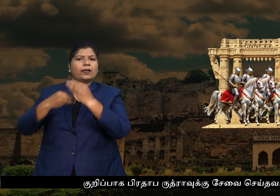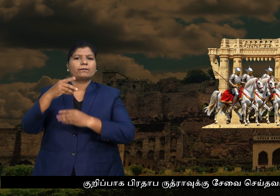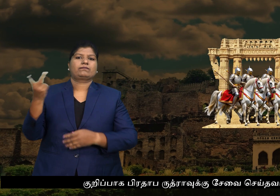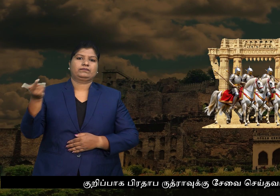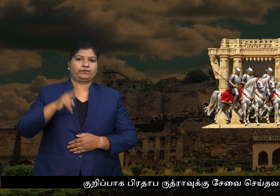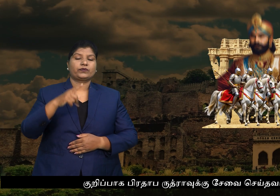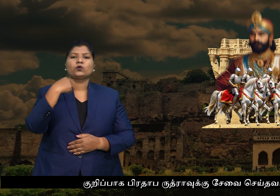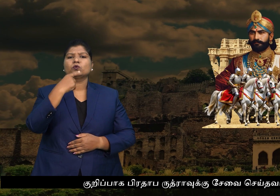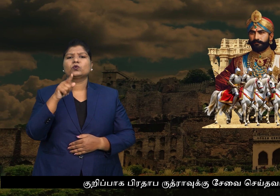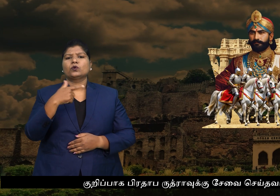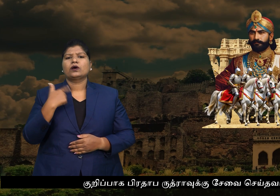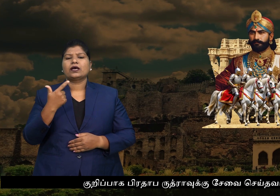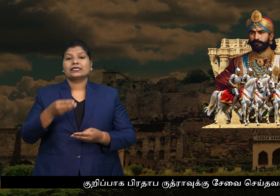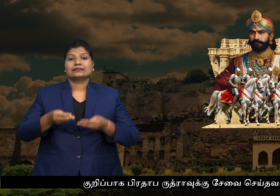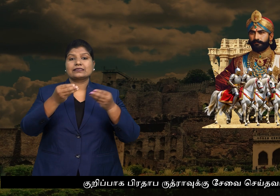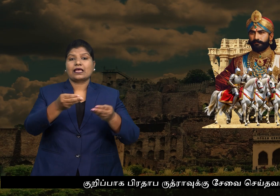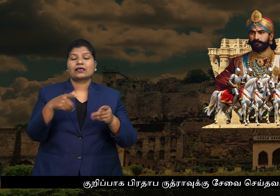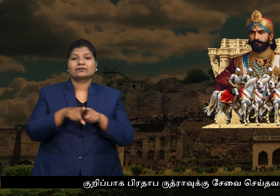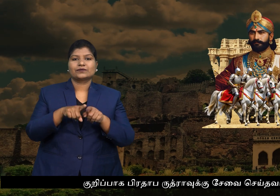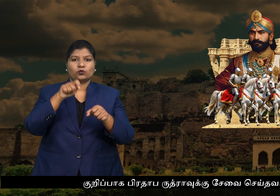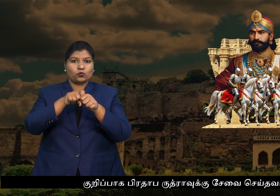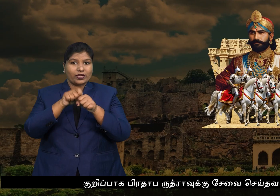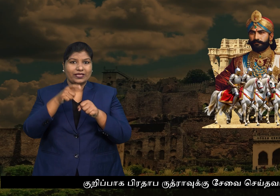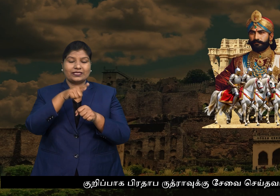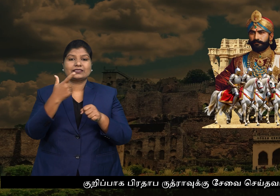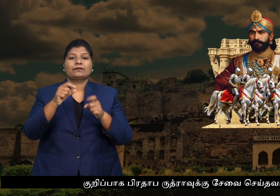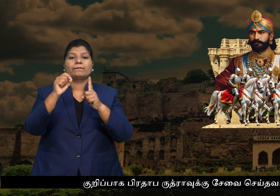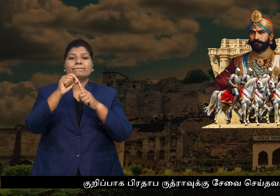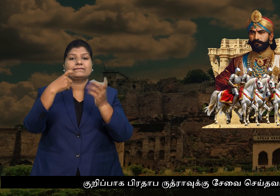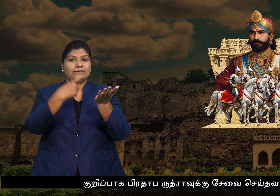குறிப்பாக பிரதாபருத்ராவுக்கு சேவை செய்த